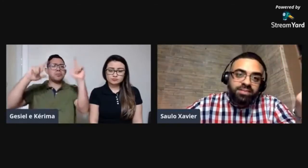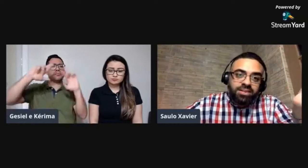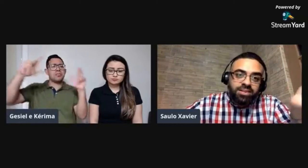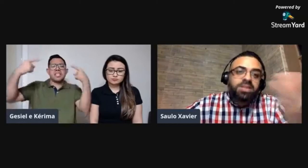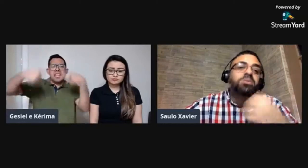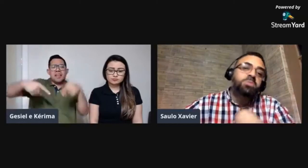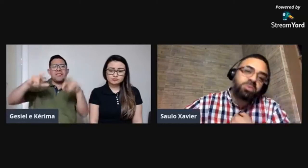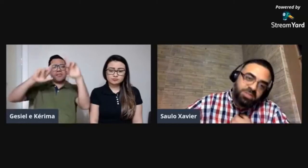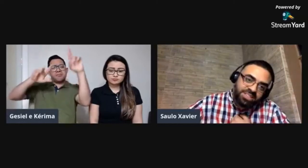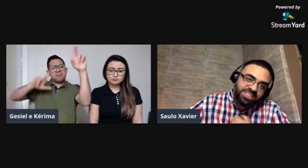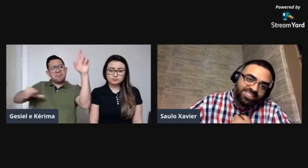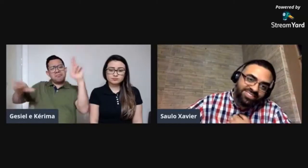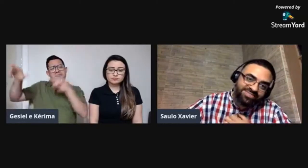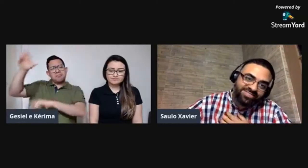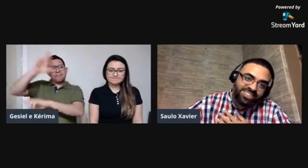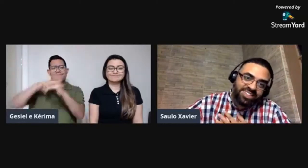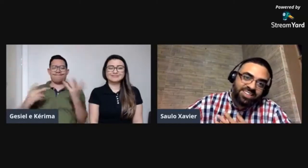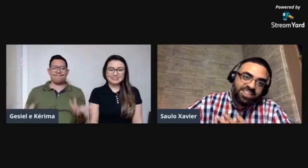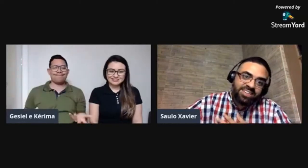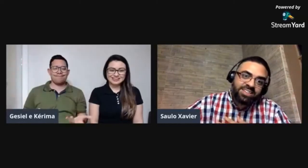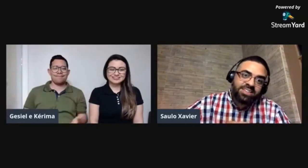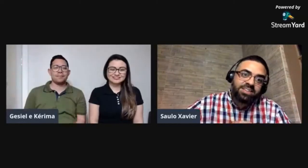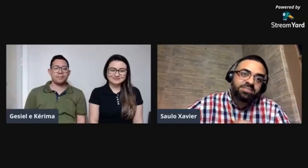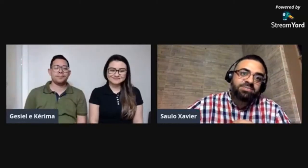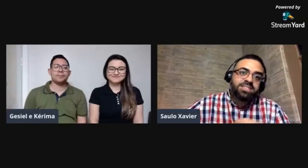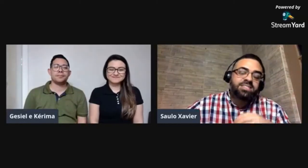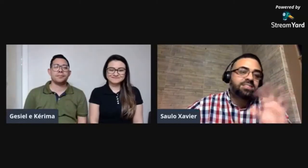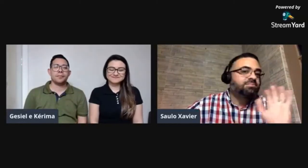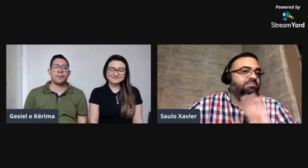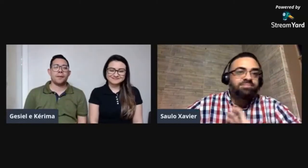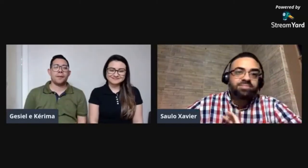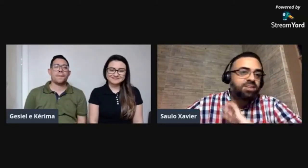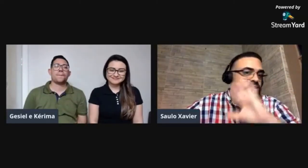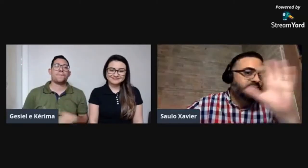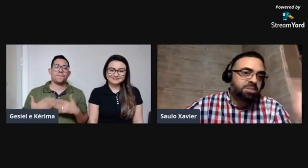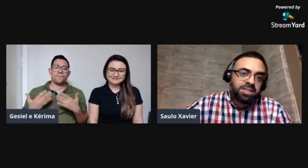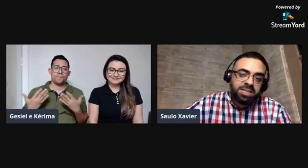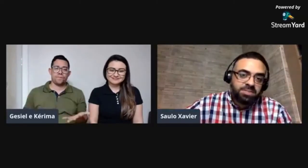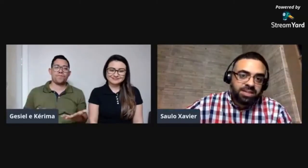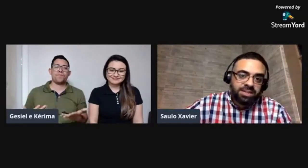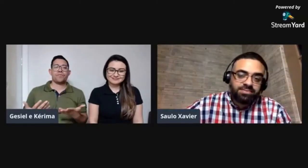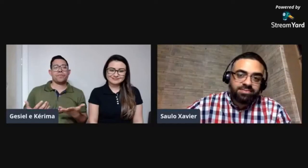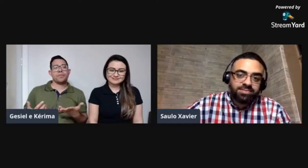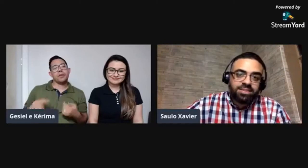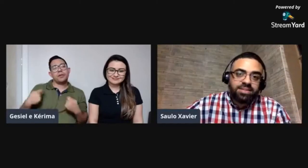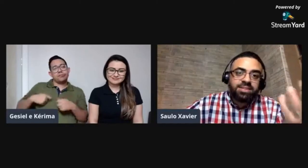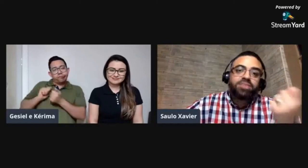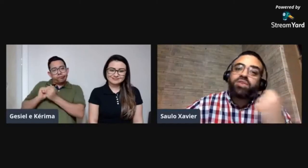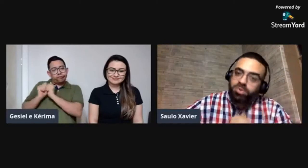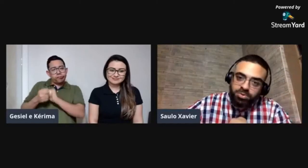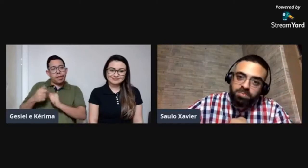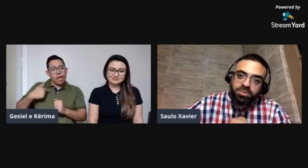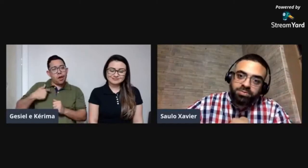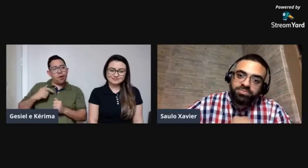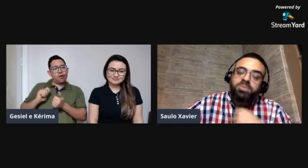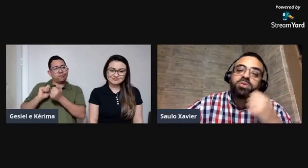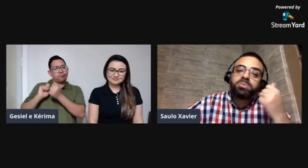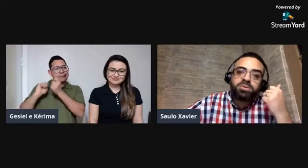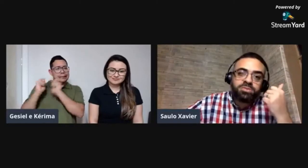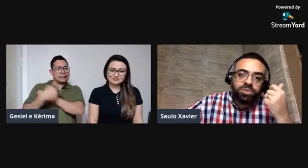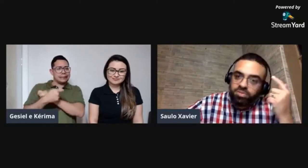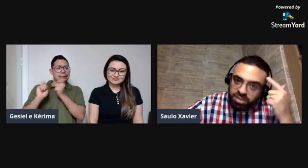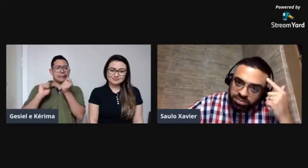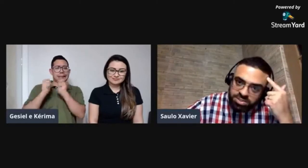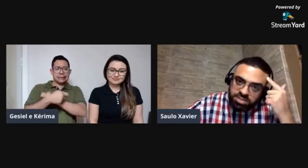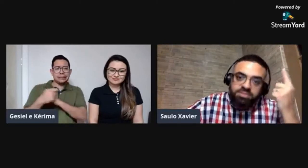é, e não como eu gostaria. Então, assim, eu tive que me adaptar. E foi muito bom. Foi muito